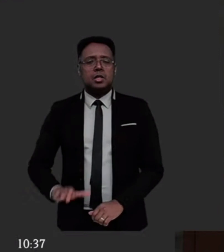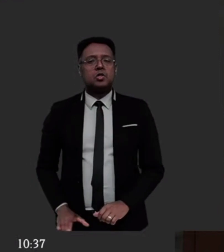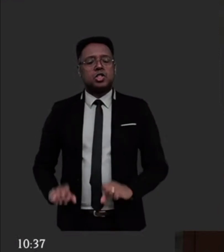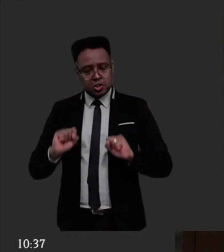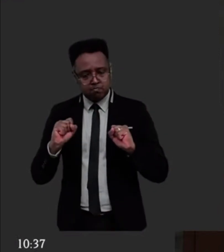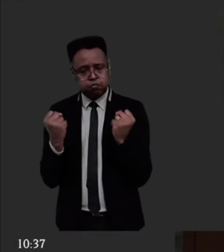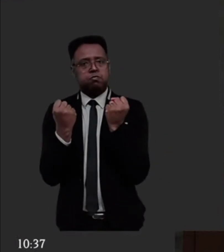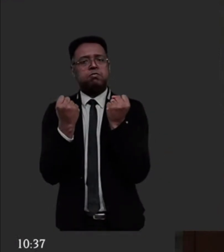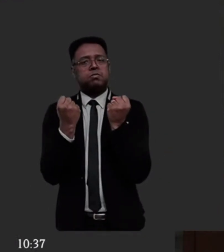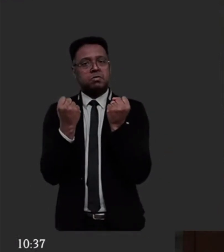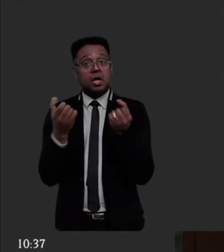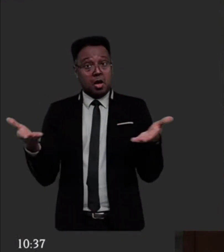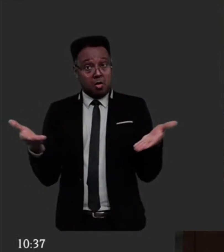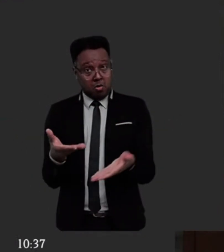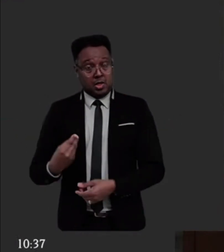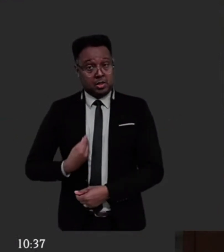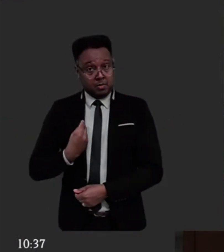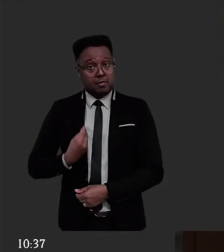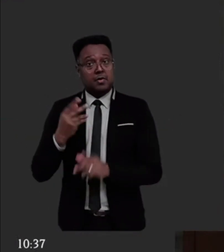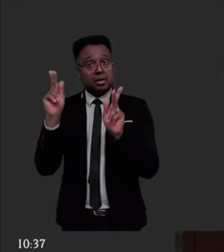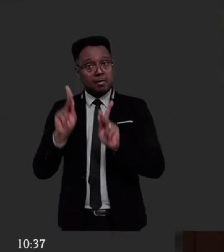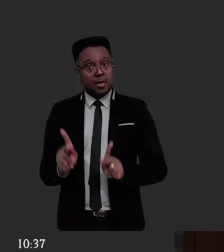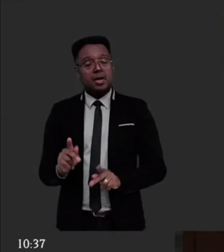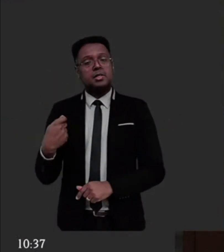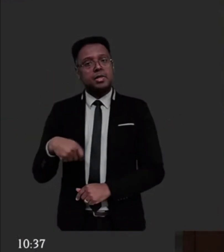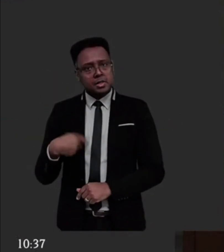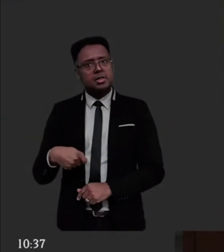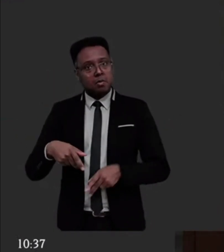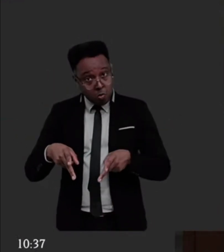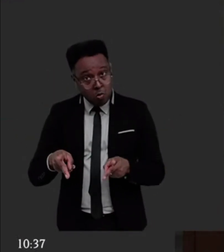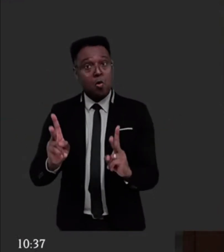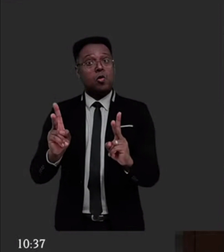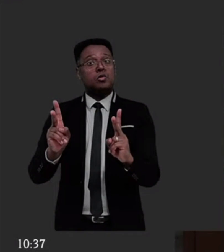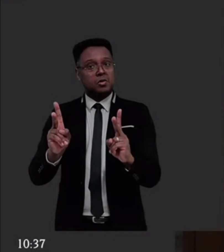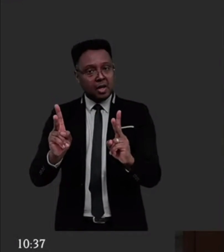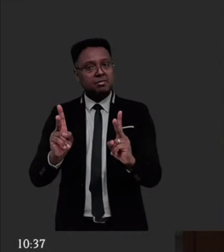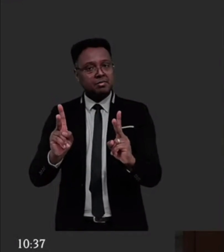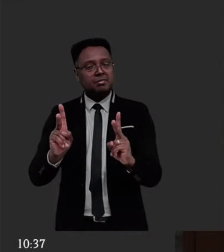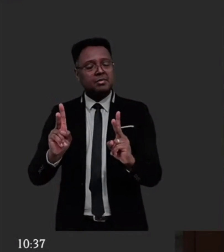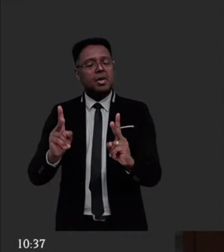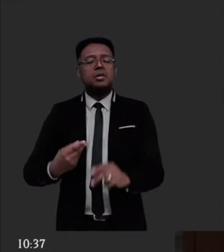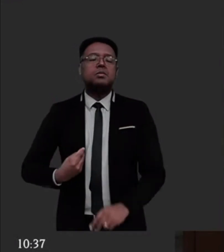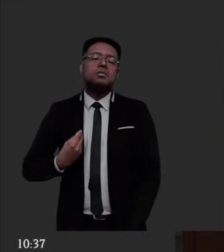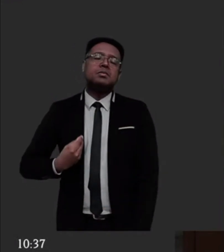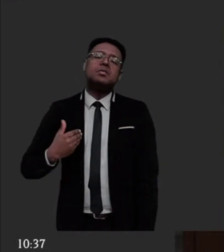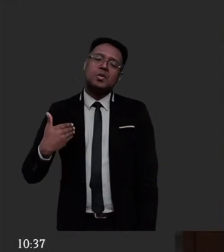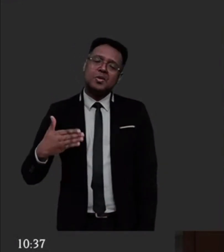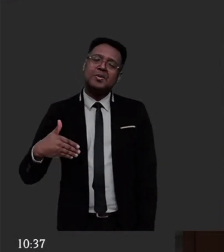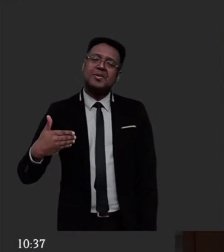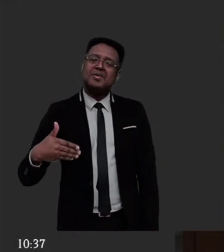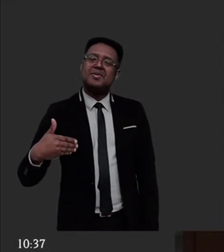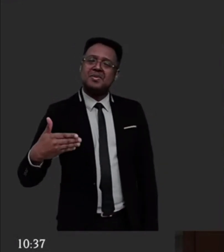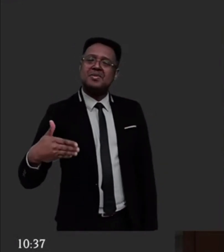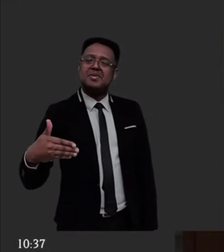paz, mas preservemos esta paz para que os dias que vivemos aqui possamos ter